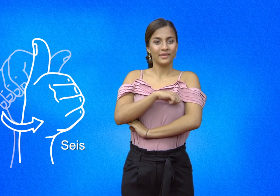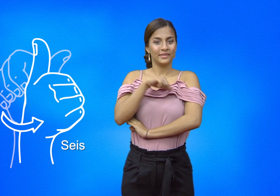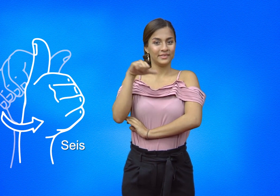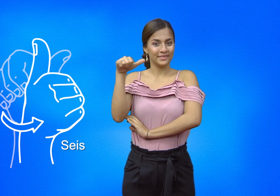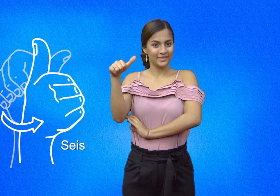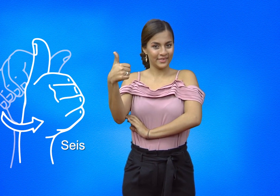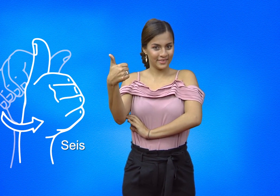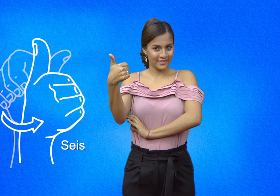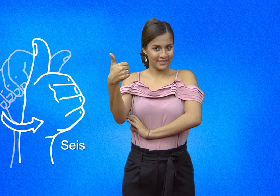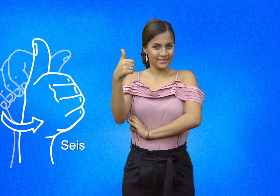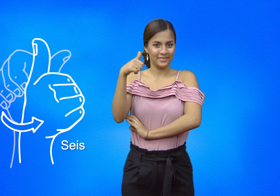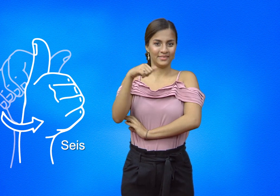6